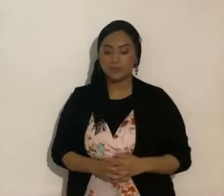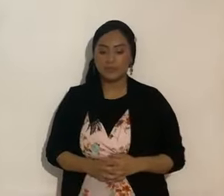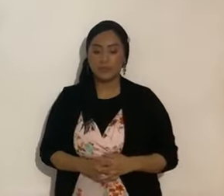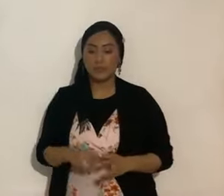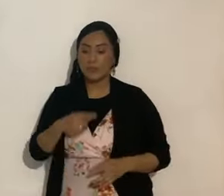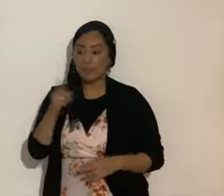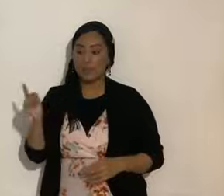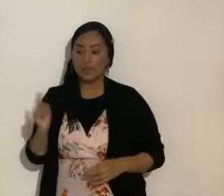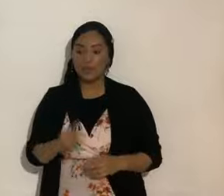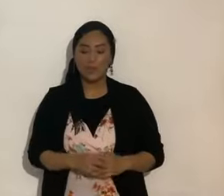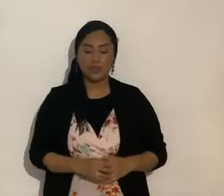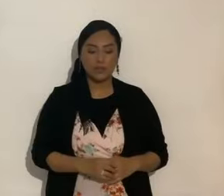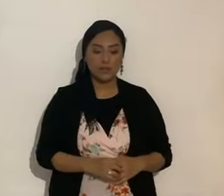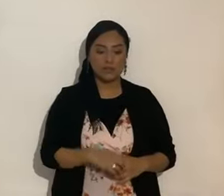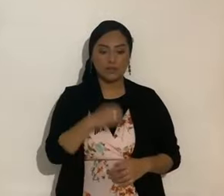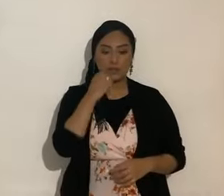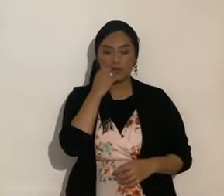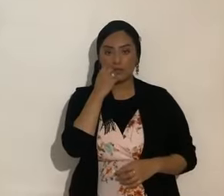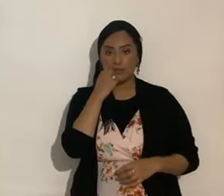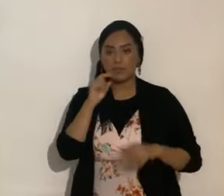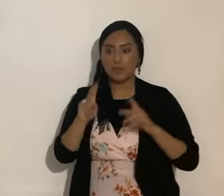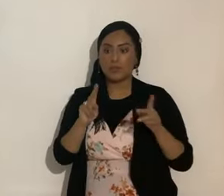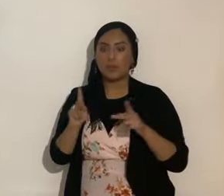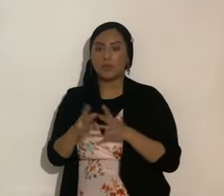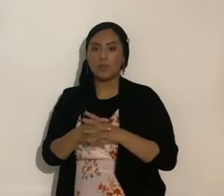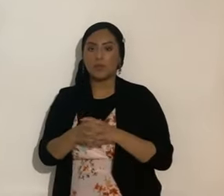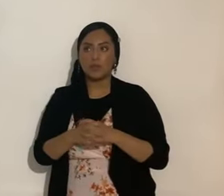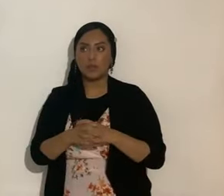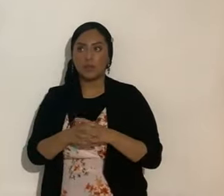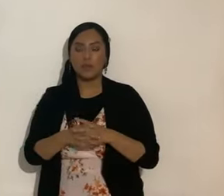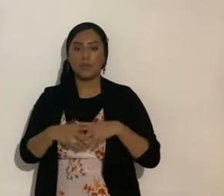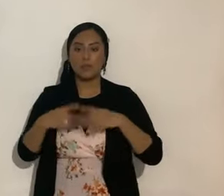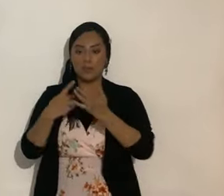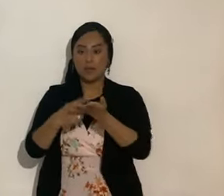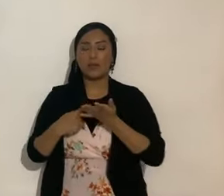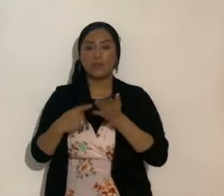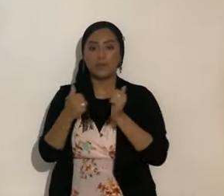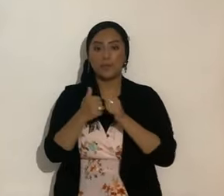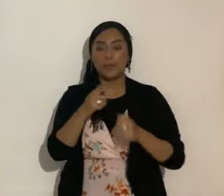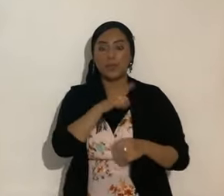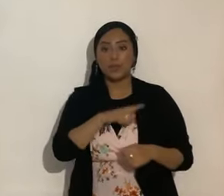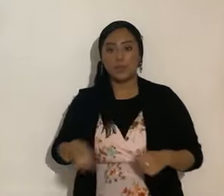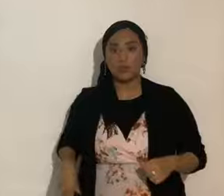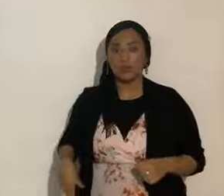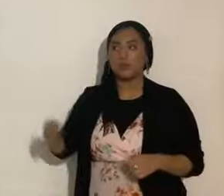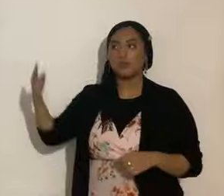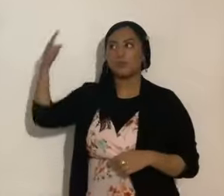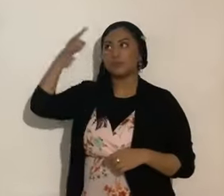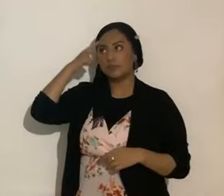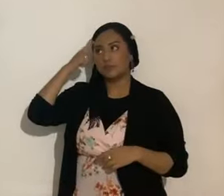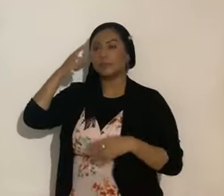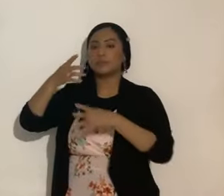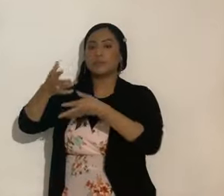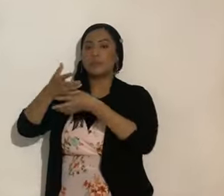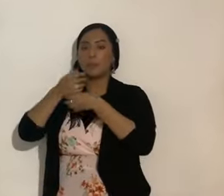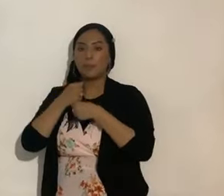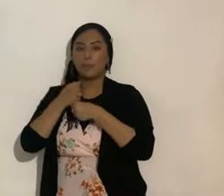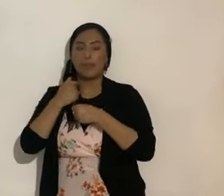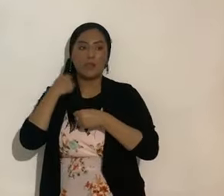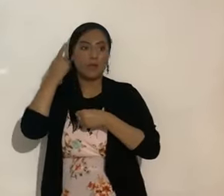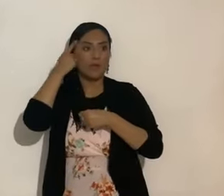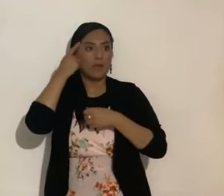ellos vinieron a hacer cuentas con el amo, ¿sí? Se imaginaron que habían de recibir,